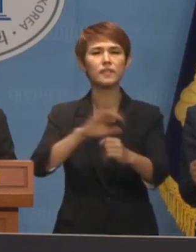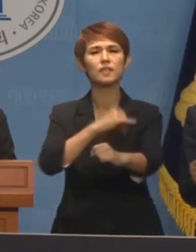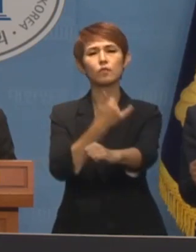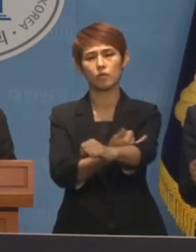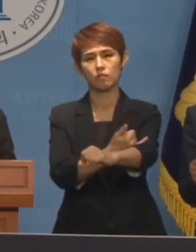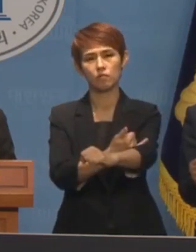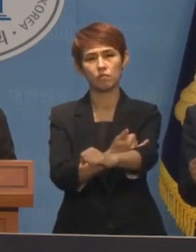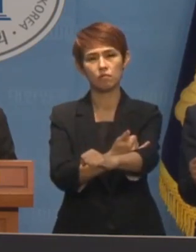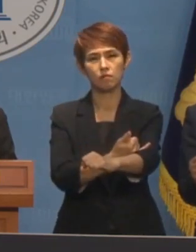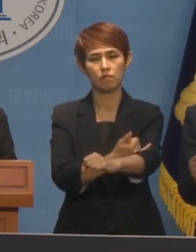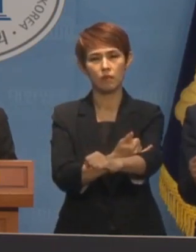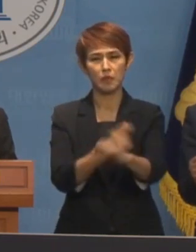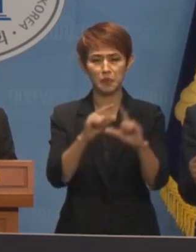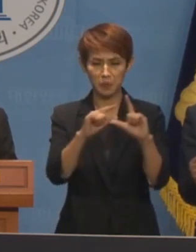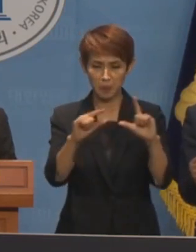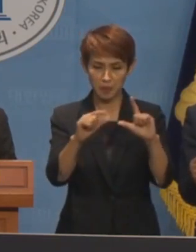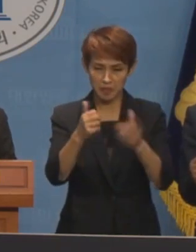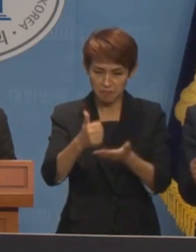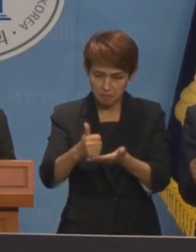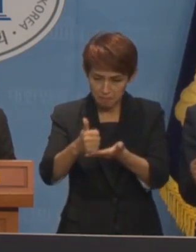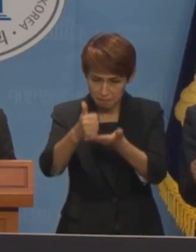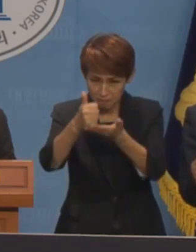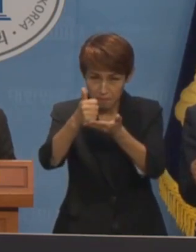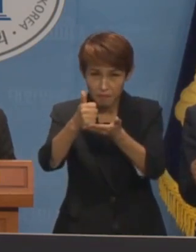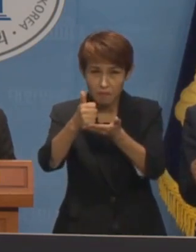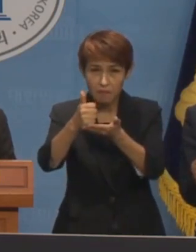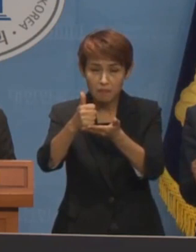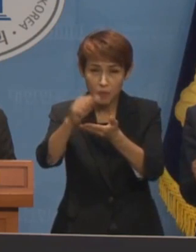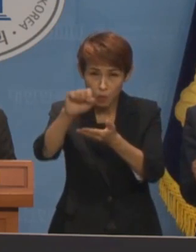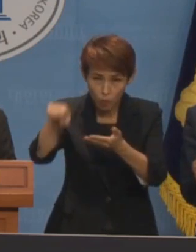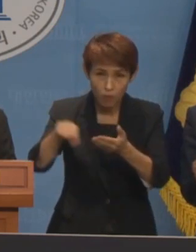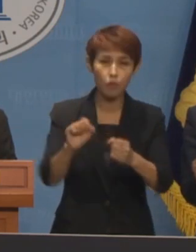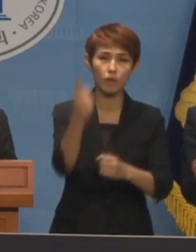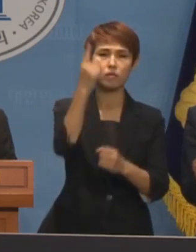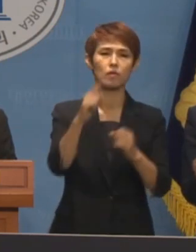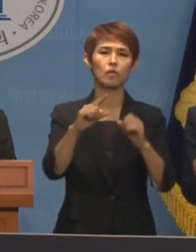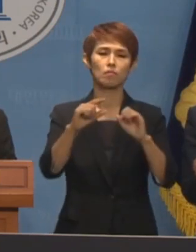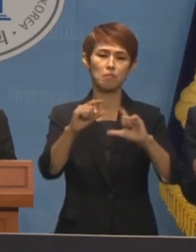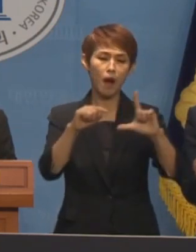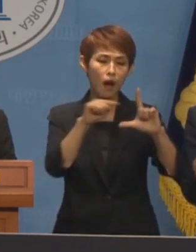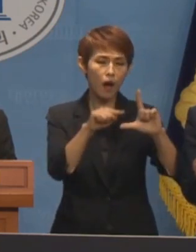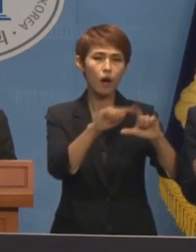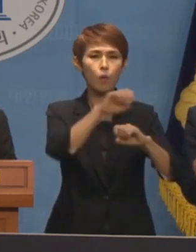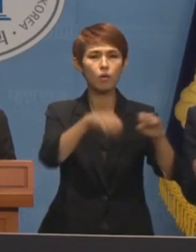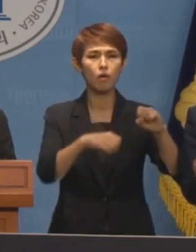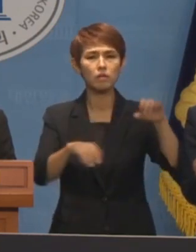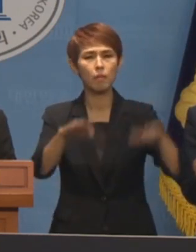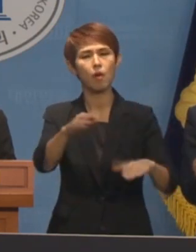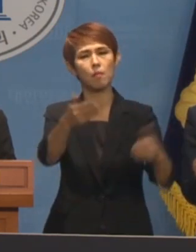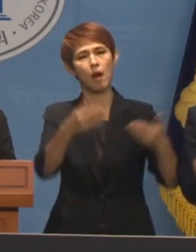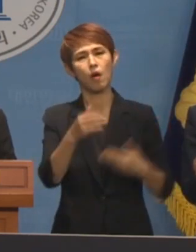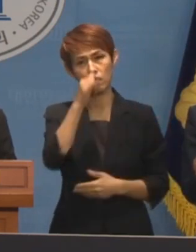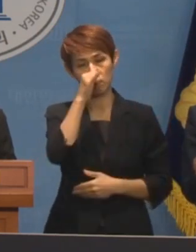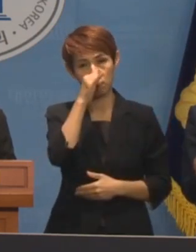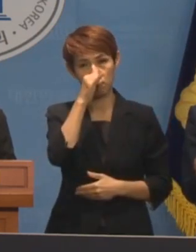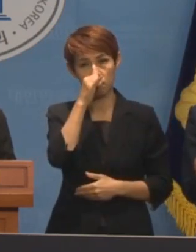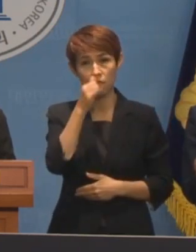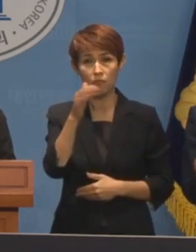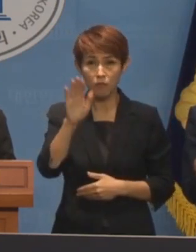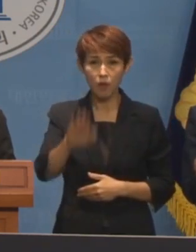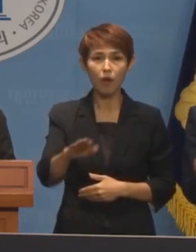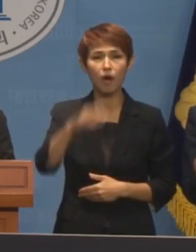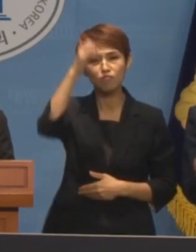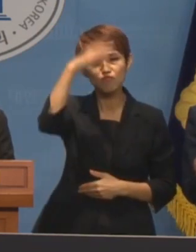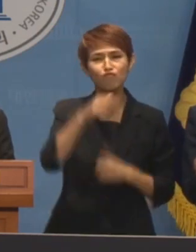소수 집단 우대 정책으로 다수가 역차별당하는 사이비 인권에 난무하고 있음에도 이를